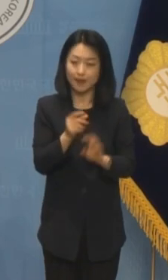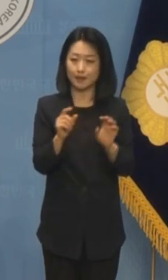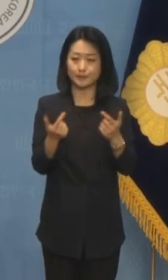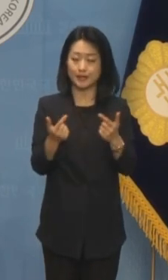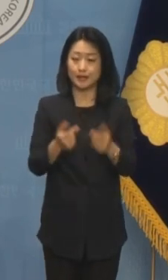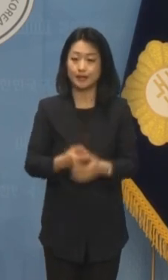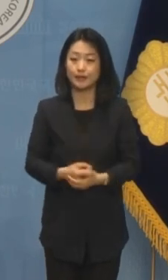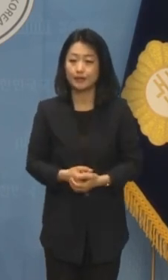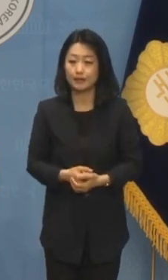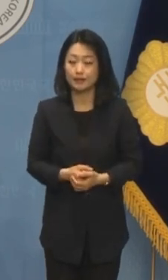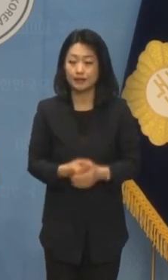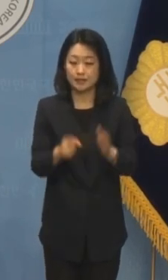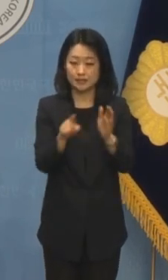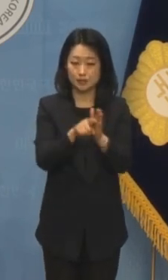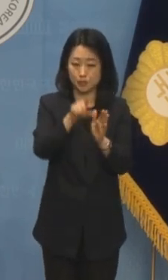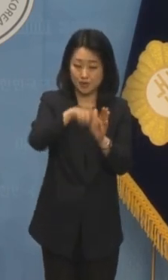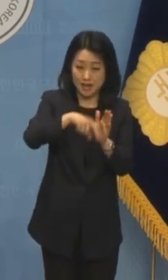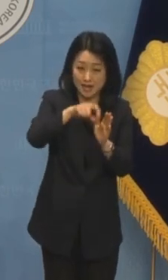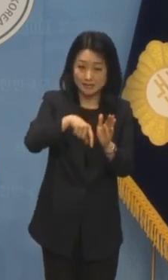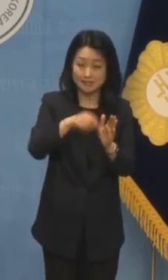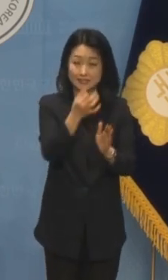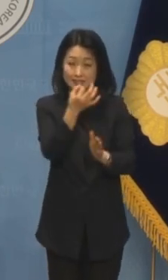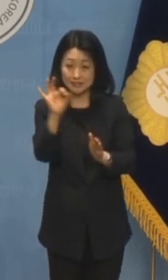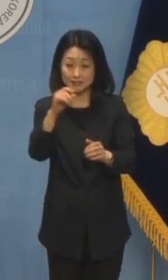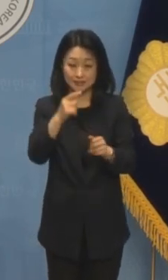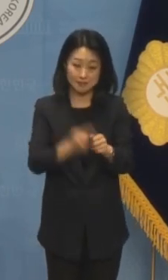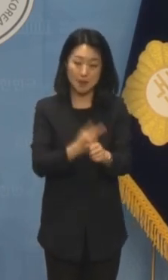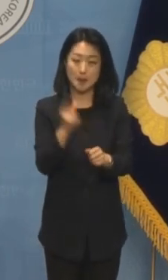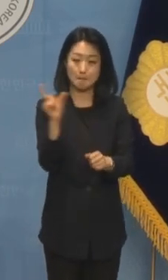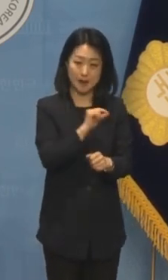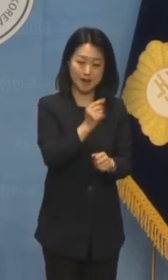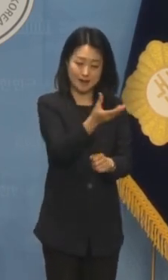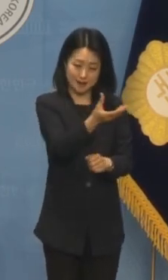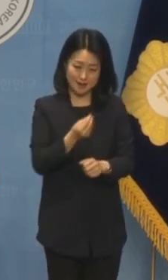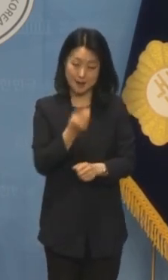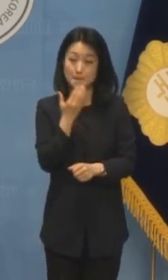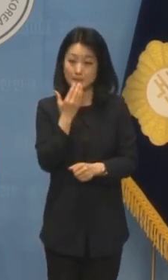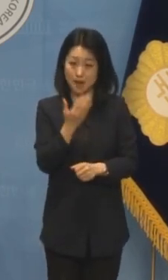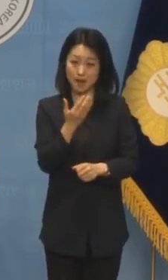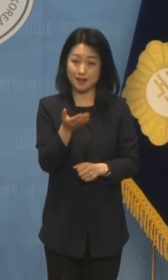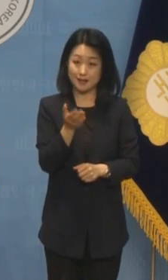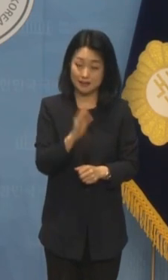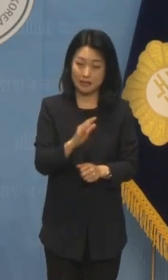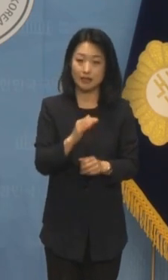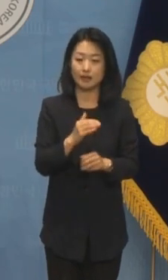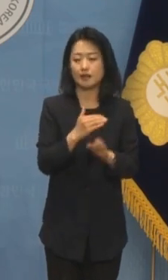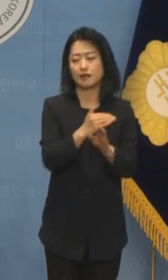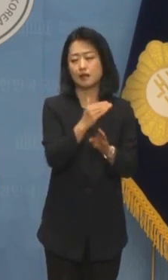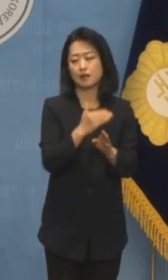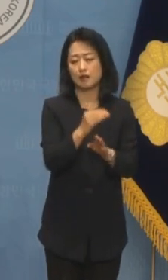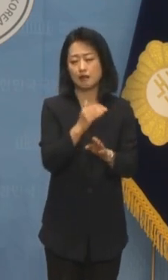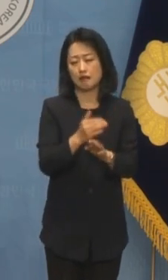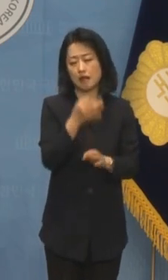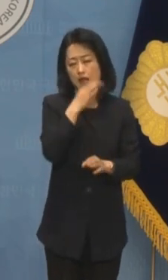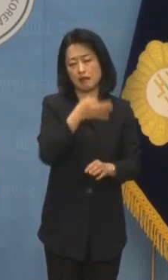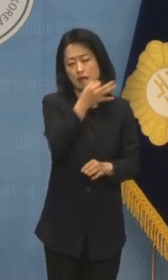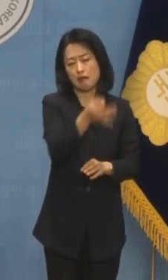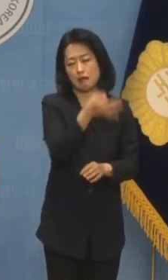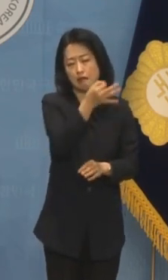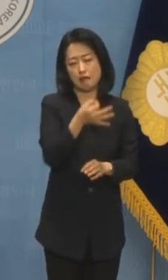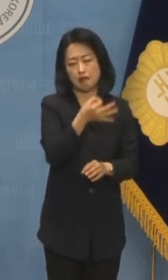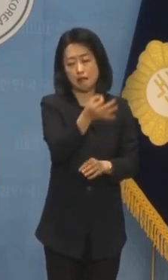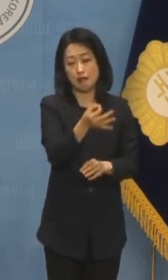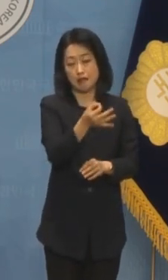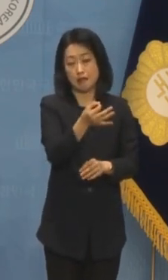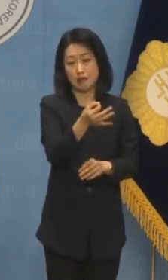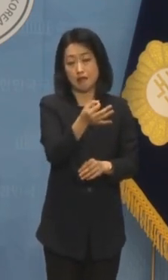아닙니다. 신용카드 인증만으로 쉽고 빠르게 이용할 수 있는 반면 고위험 대출이므로 신용평가에